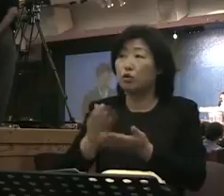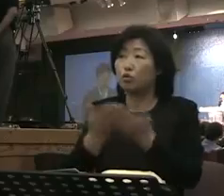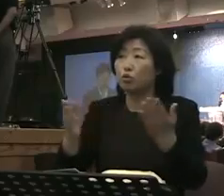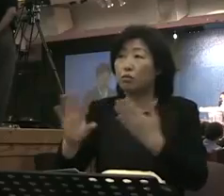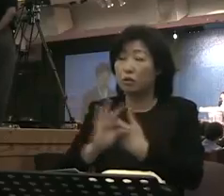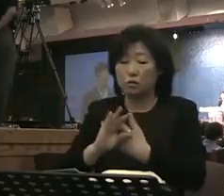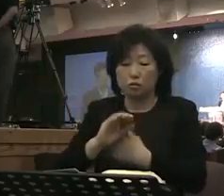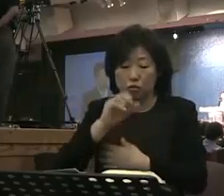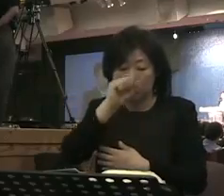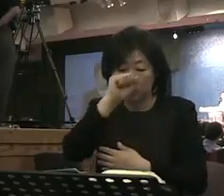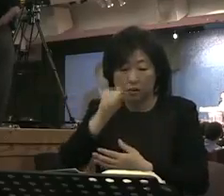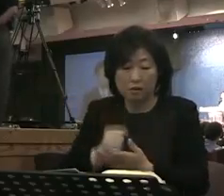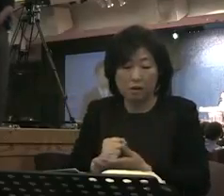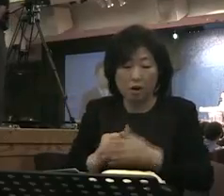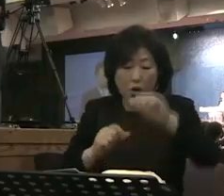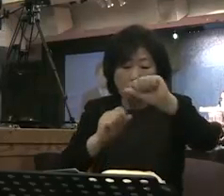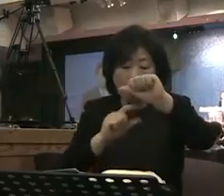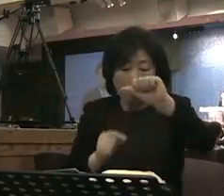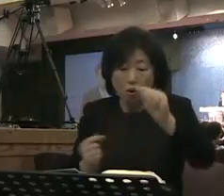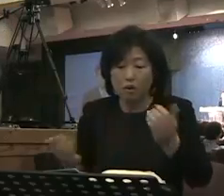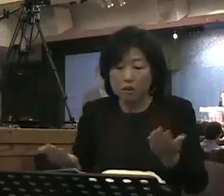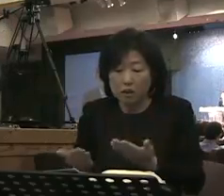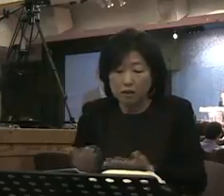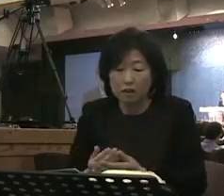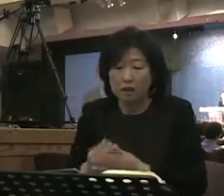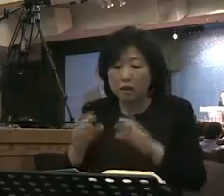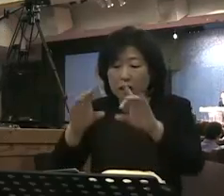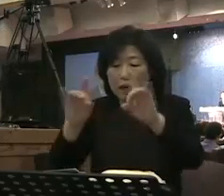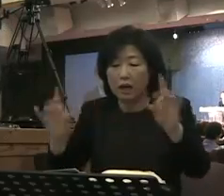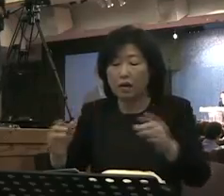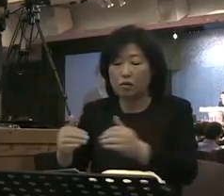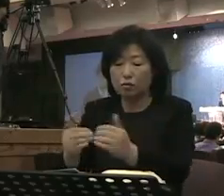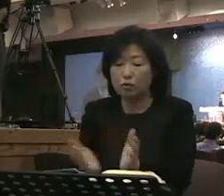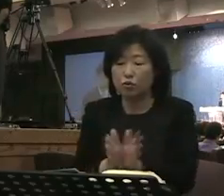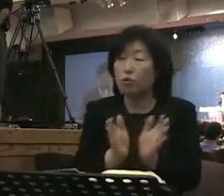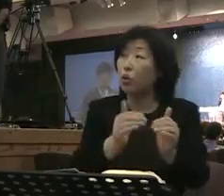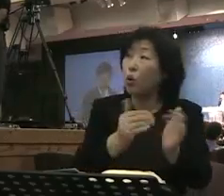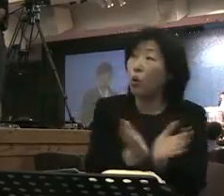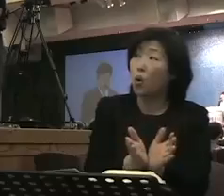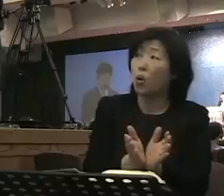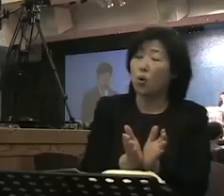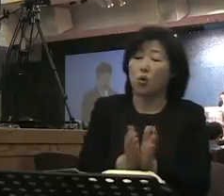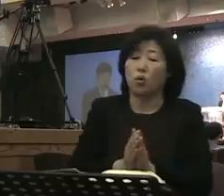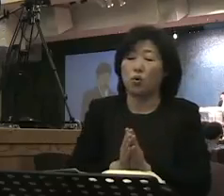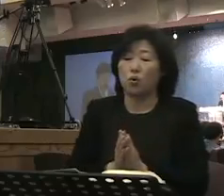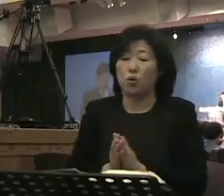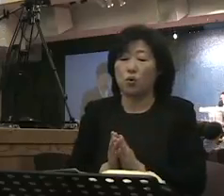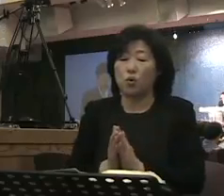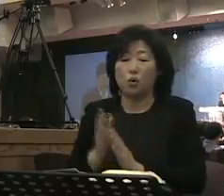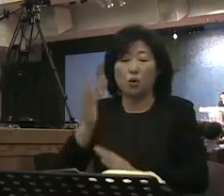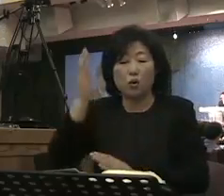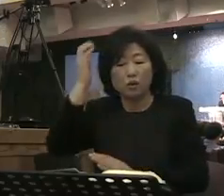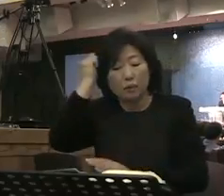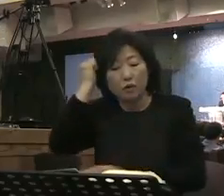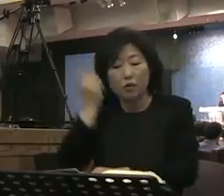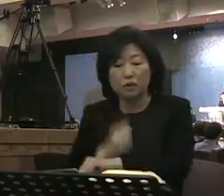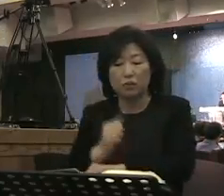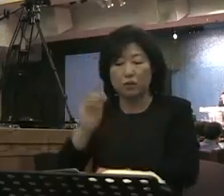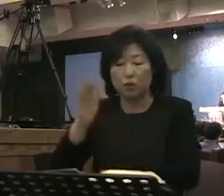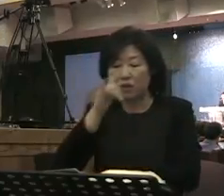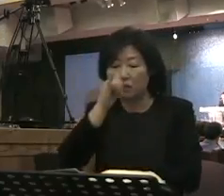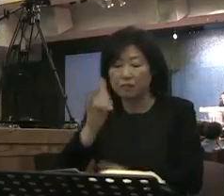목회 캘린더 주반에 있습니다. 5월 사역 일정들 각 부서 교회 전체 사역 일정들 참고하시면